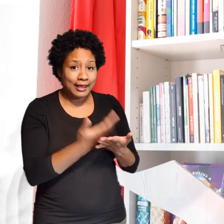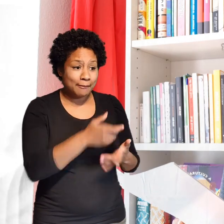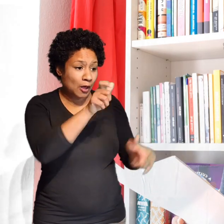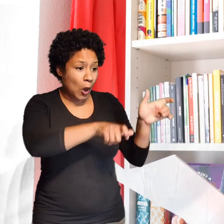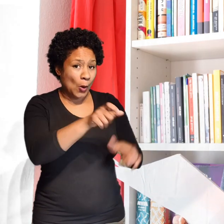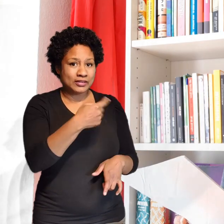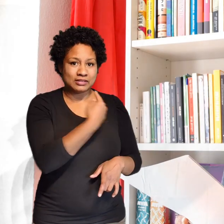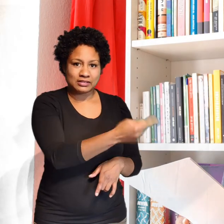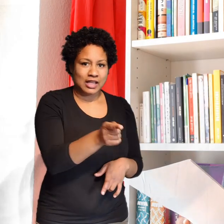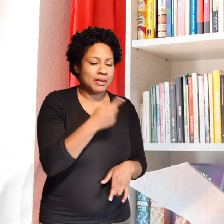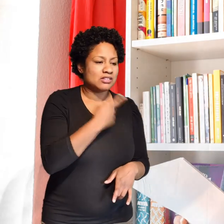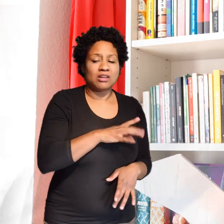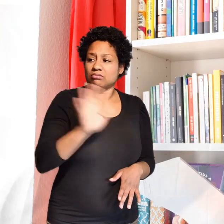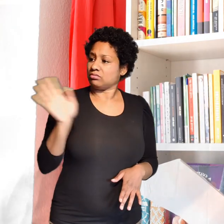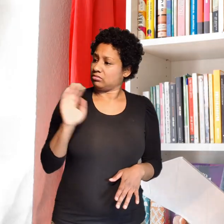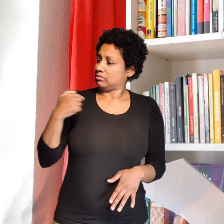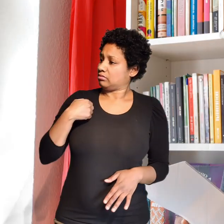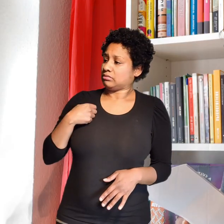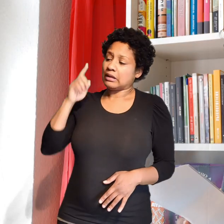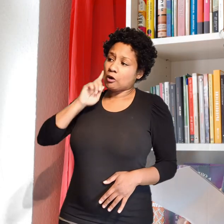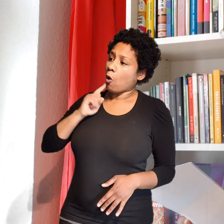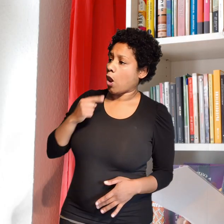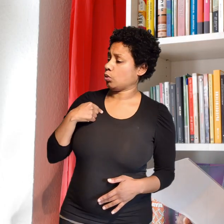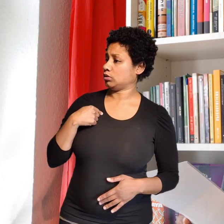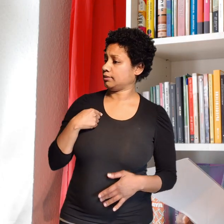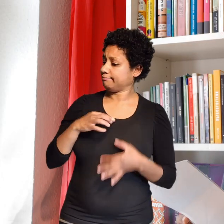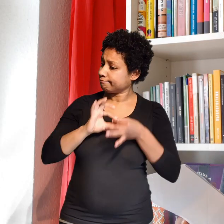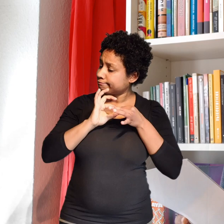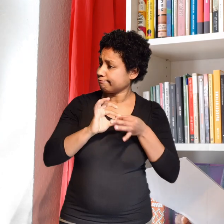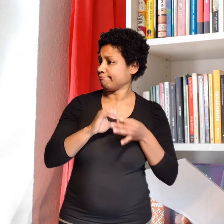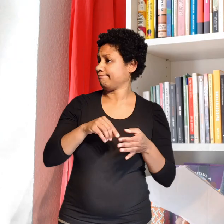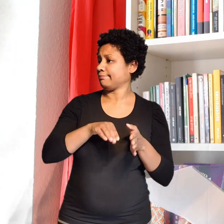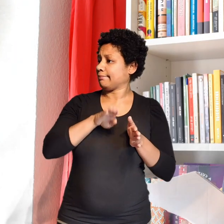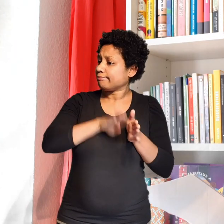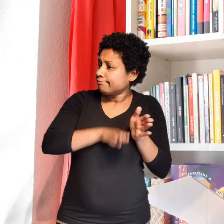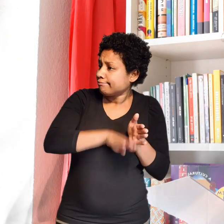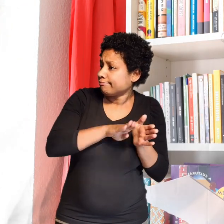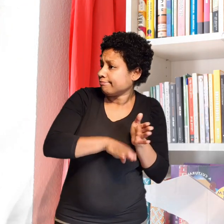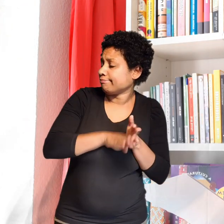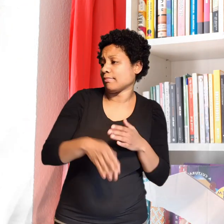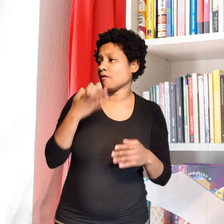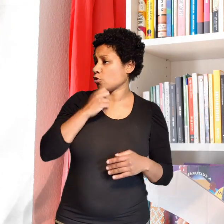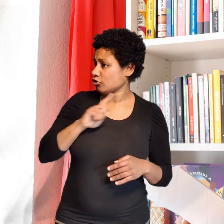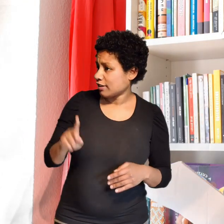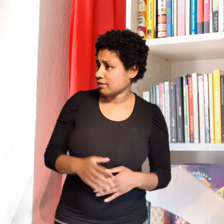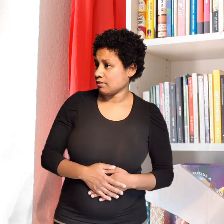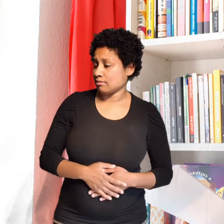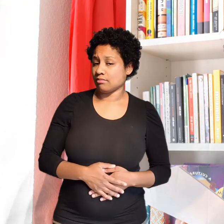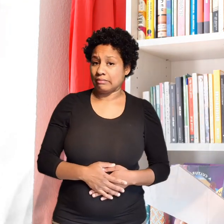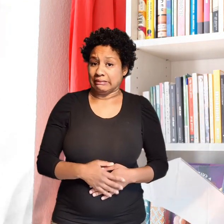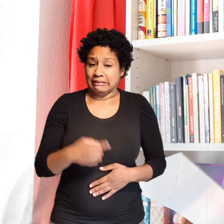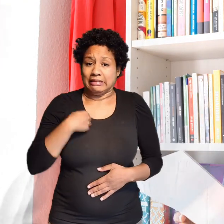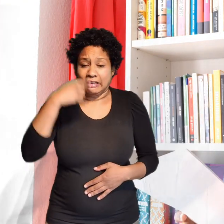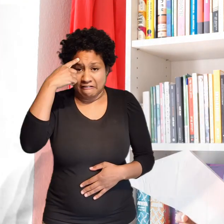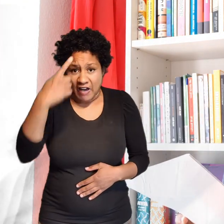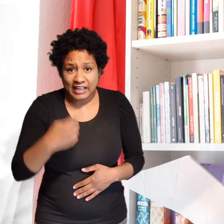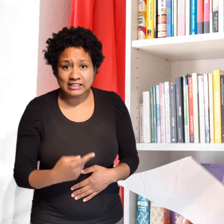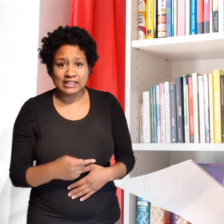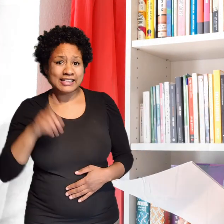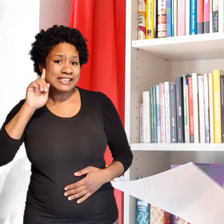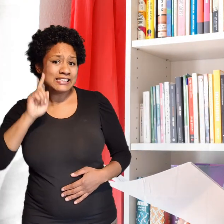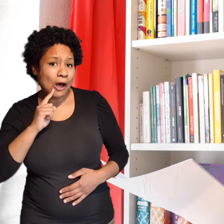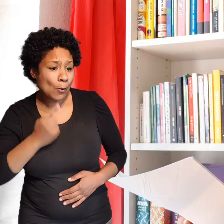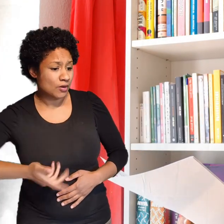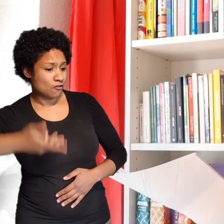als gehörlos bezeichnen, da ihre Identität kein Defizit ist. Ich weiß auch, dass taub in